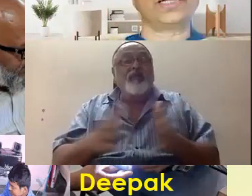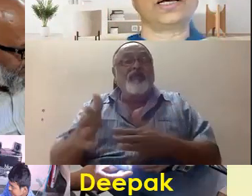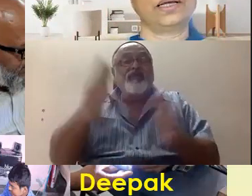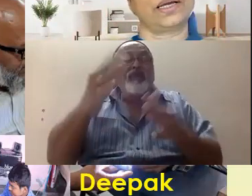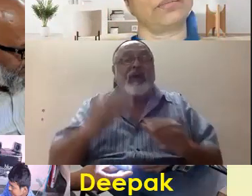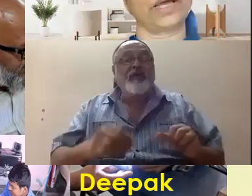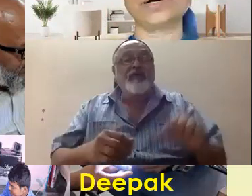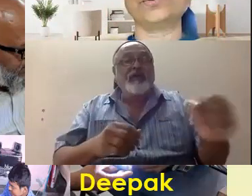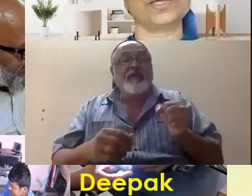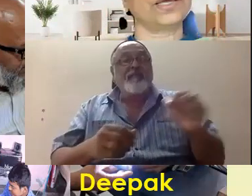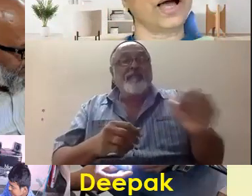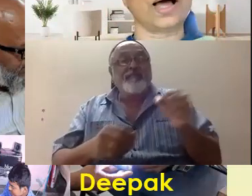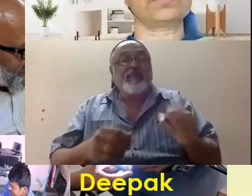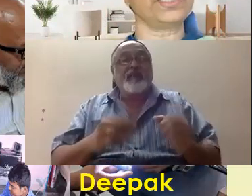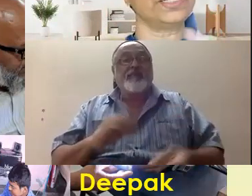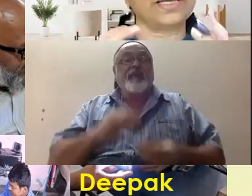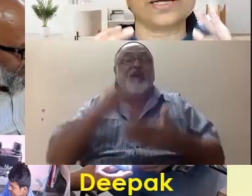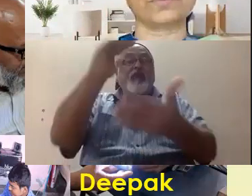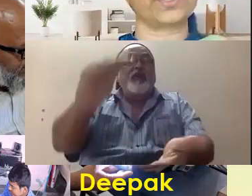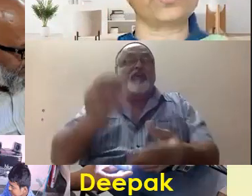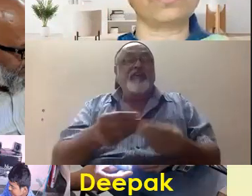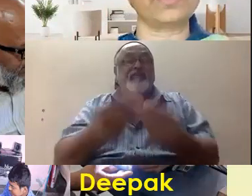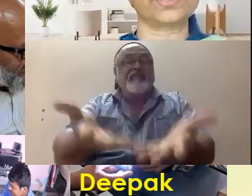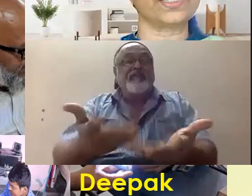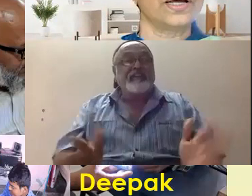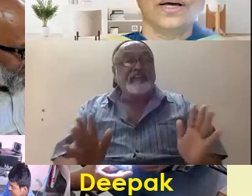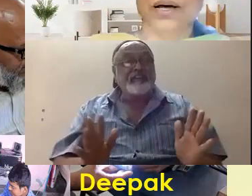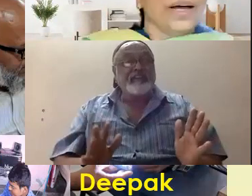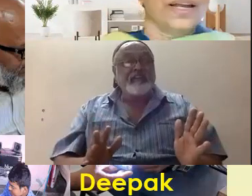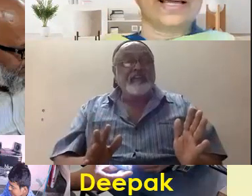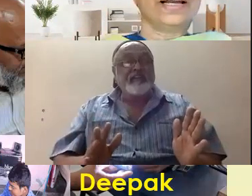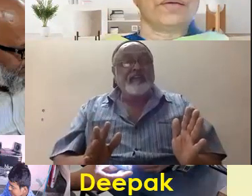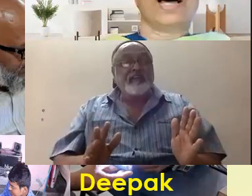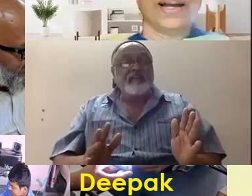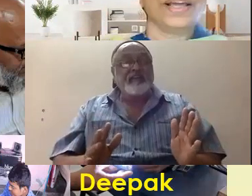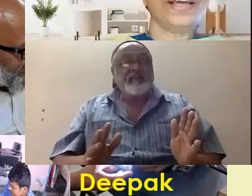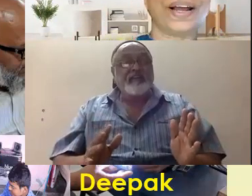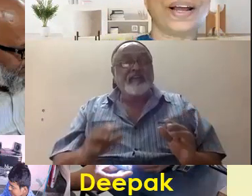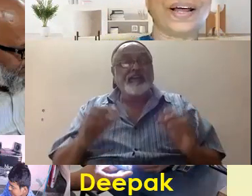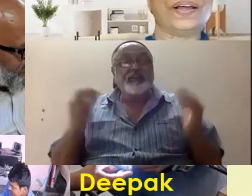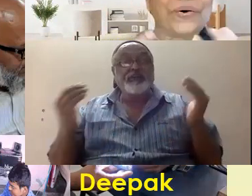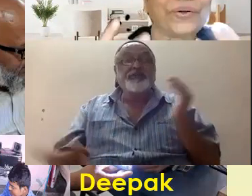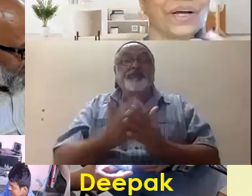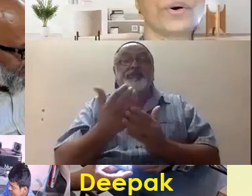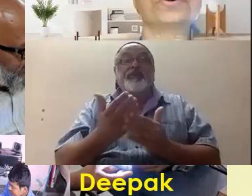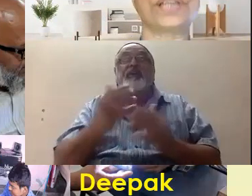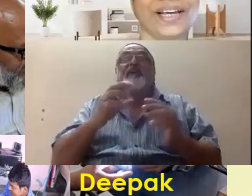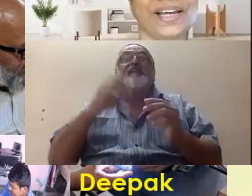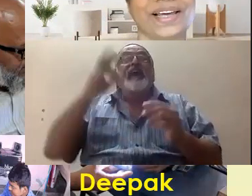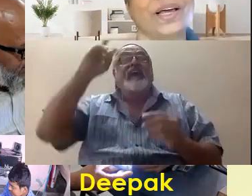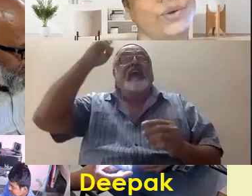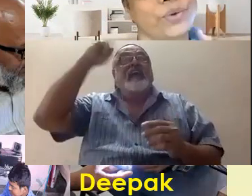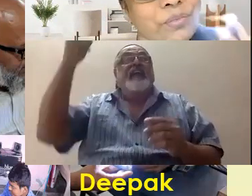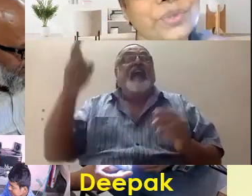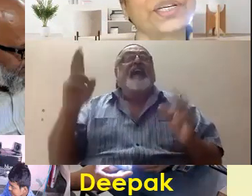भी मिला. लेकिन मैं कहूँगी कि आज भी ये एंटरप्रेन्योरियल वेंचर निकल के बाहर नहीं आ रहा है, लोगों तक पहुँचा नहीं